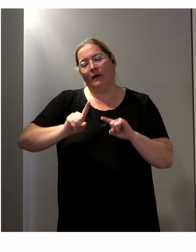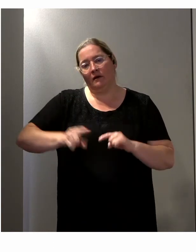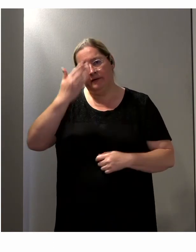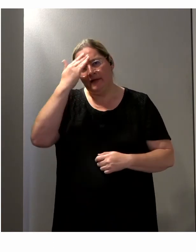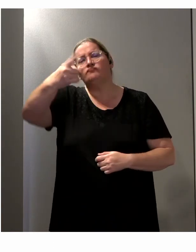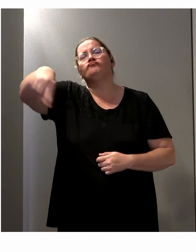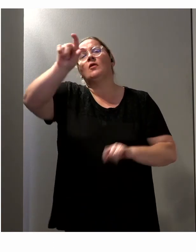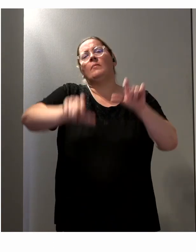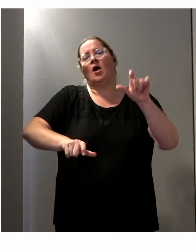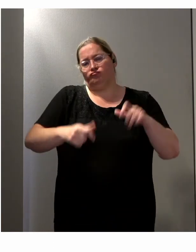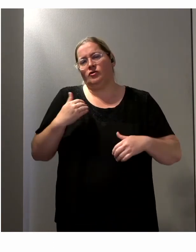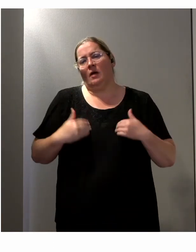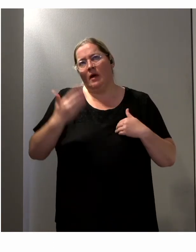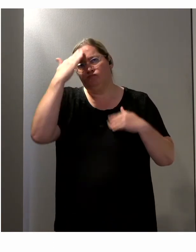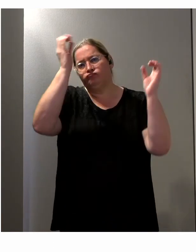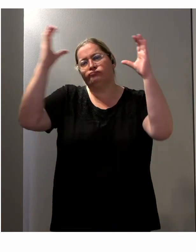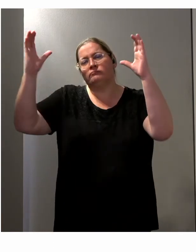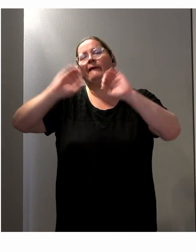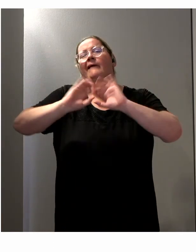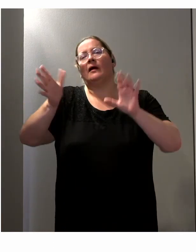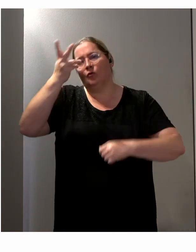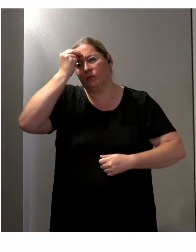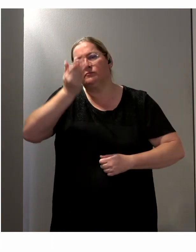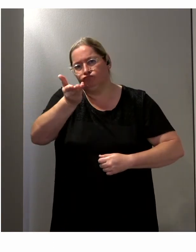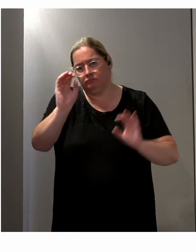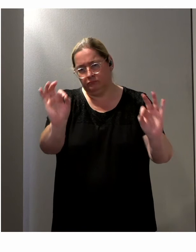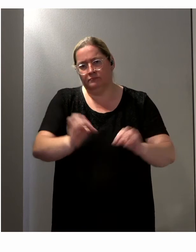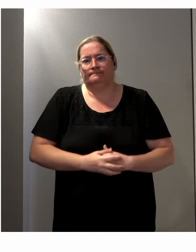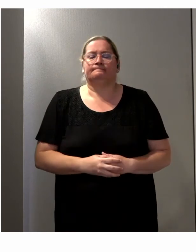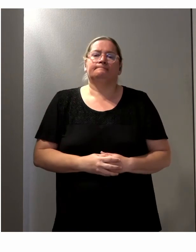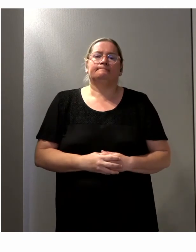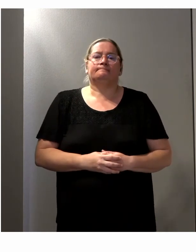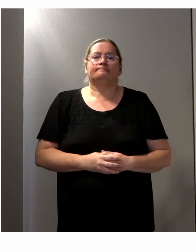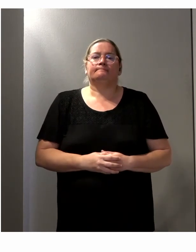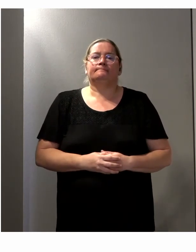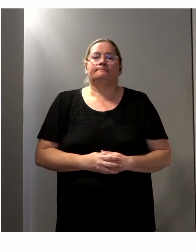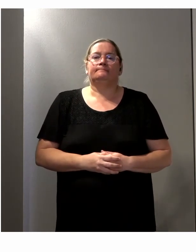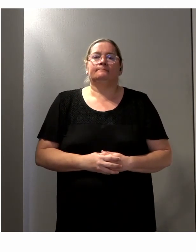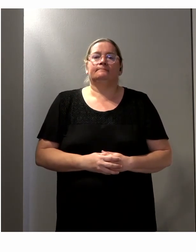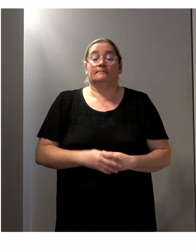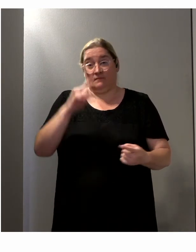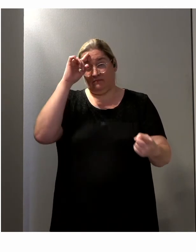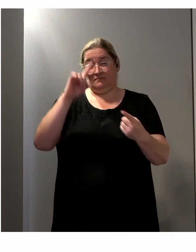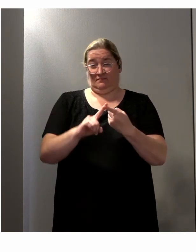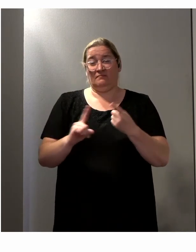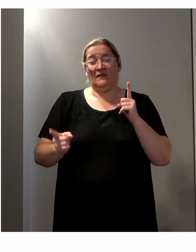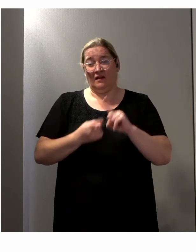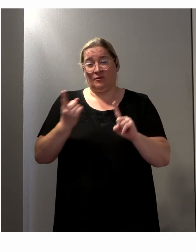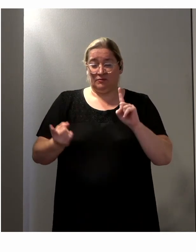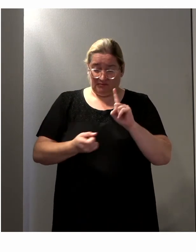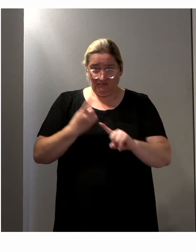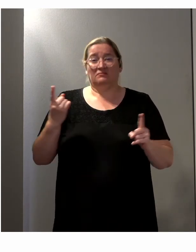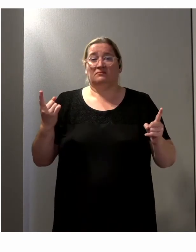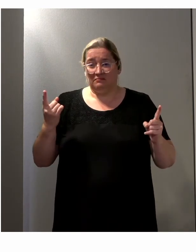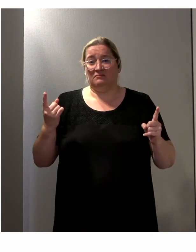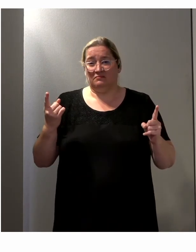savent très bien de quoi je parle. Je pense qu'il y a un vrai sujet, un sujet global, et que des assises sur les ressources telles qu'elles avaient